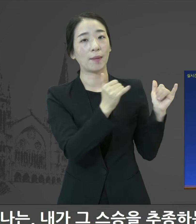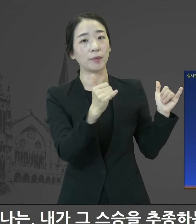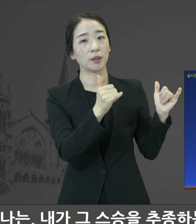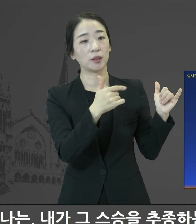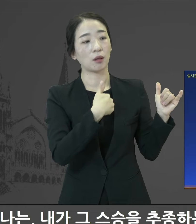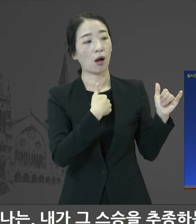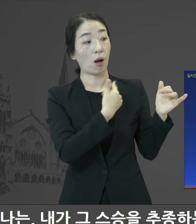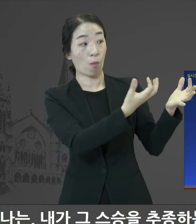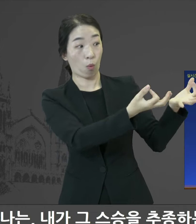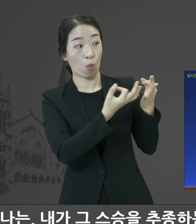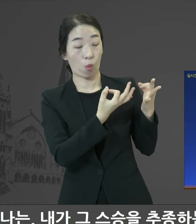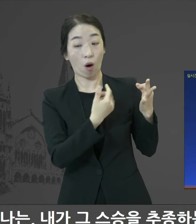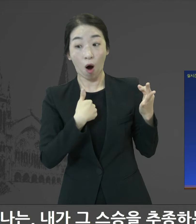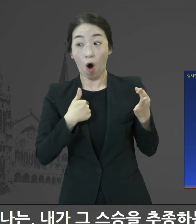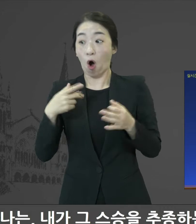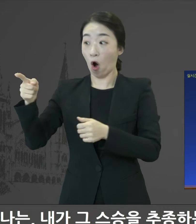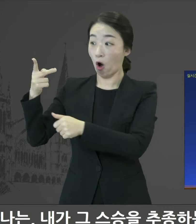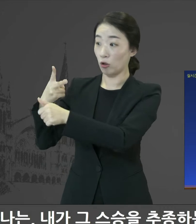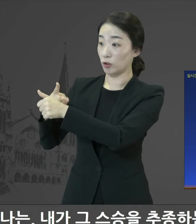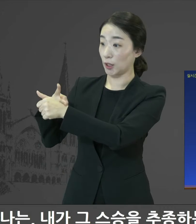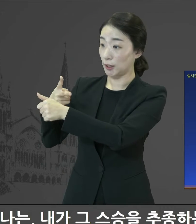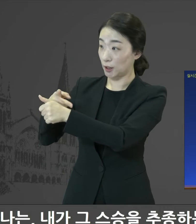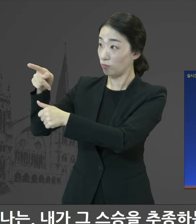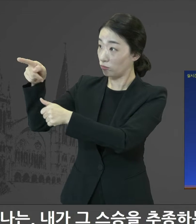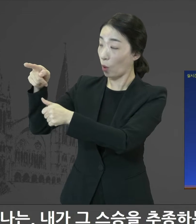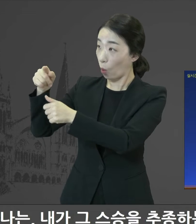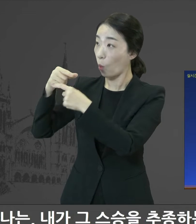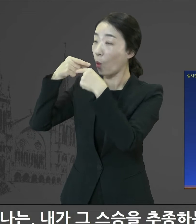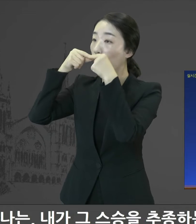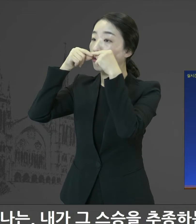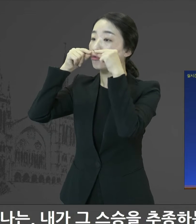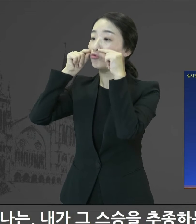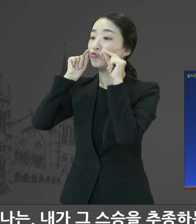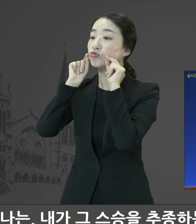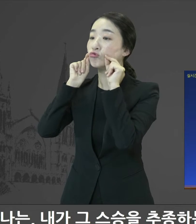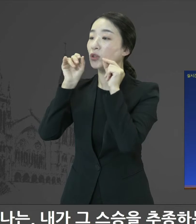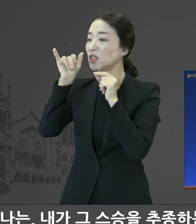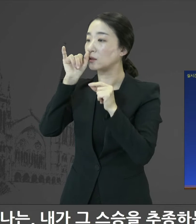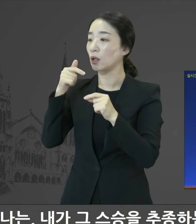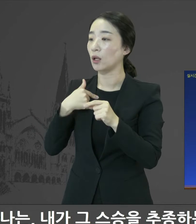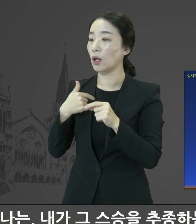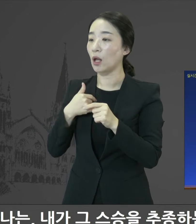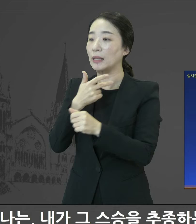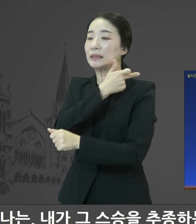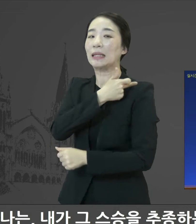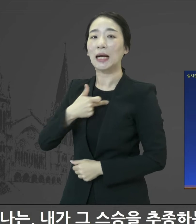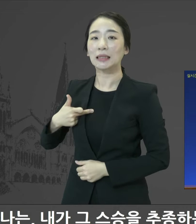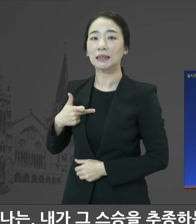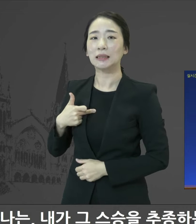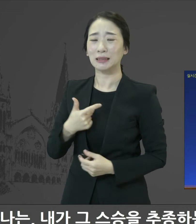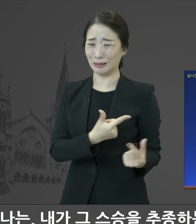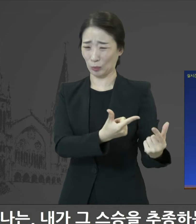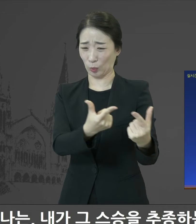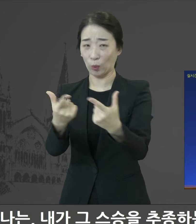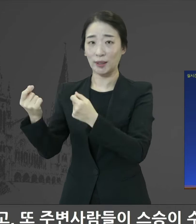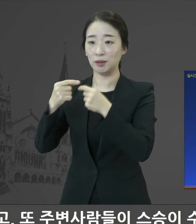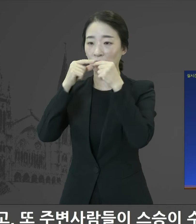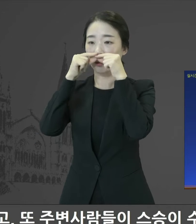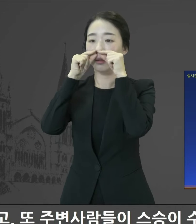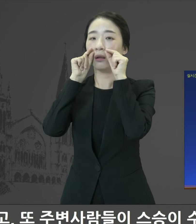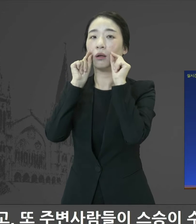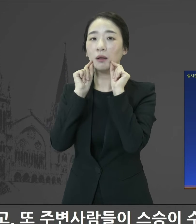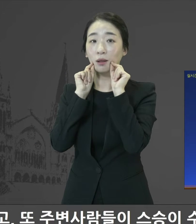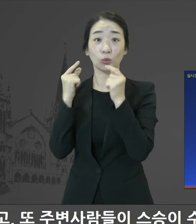그 스승 보니까 수염을 이렇게 길렀는데 제자들 보니까 다 이렇게 수염을 길렀어요. 그럼 제자들만 봐도